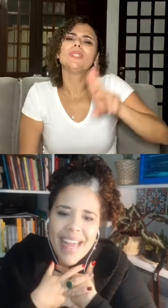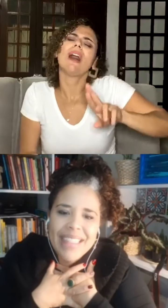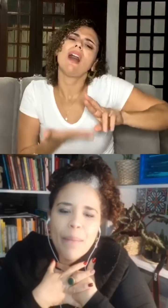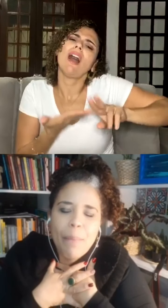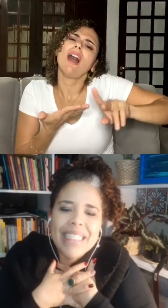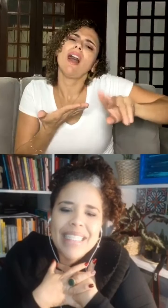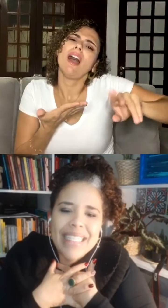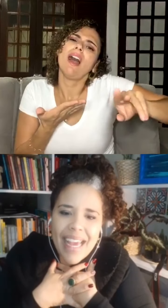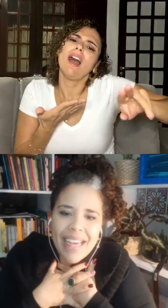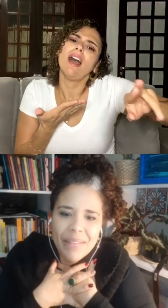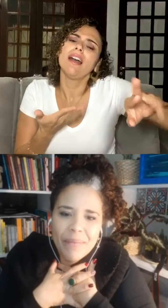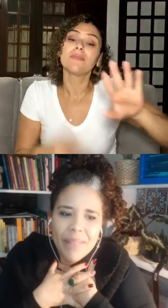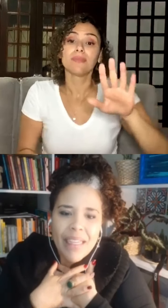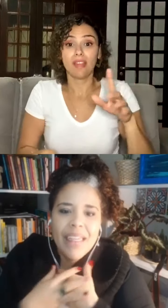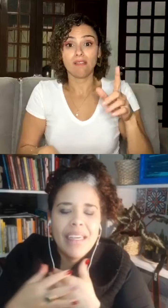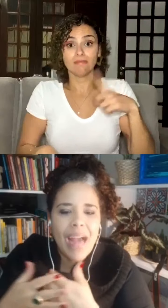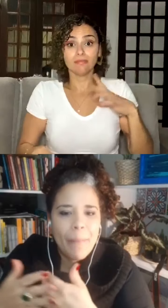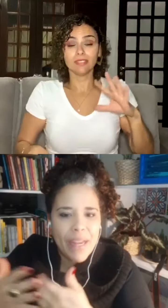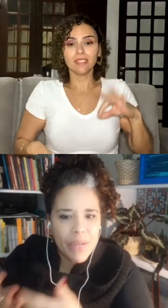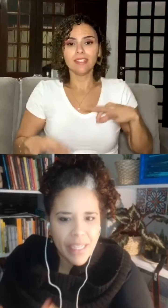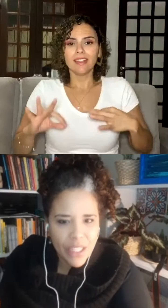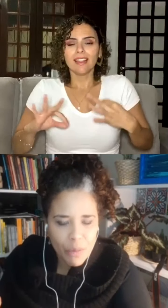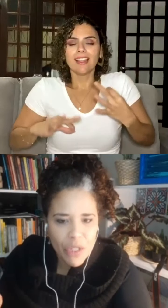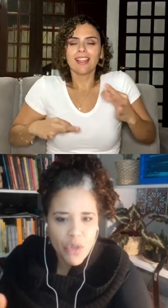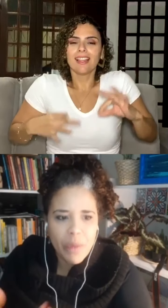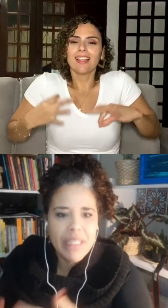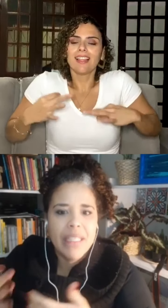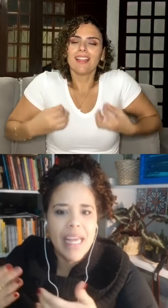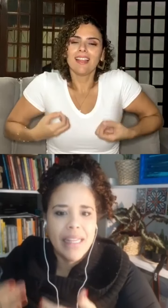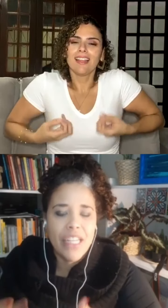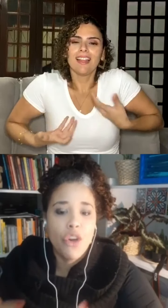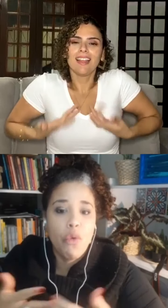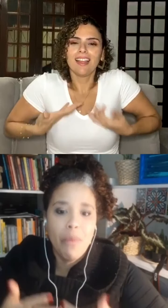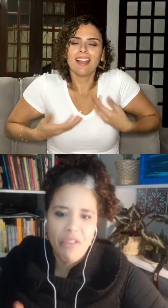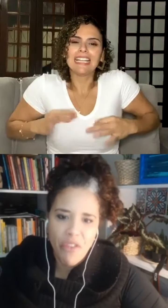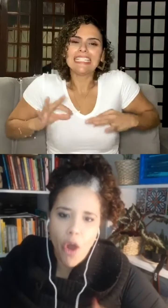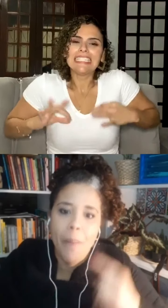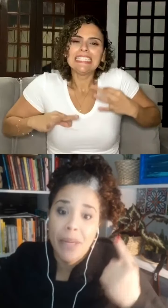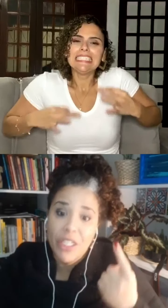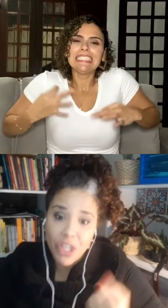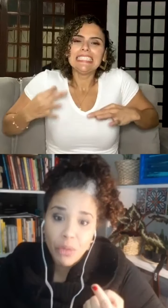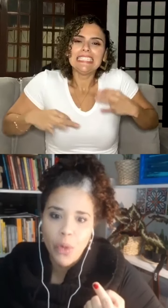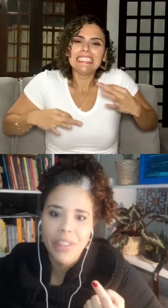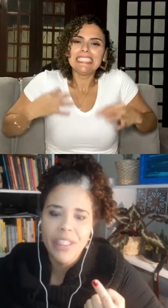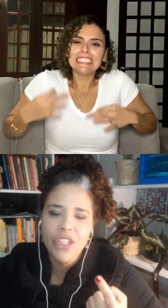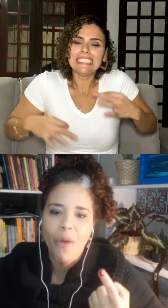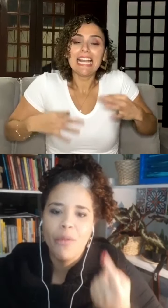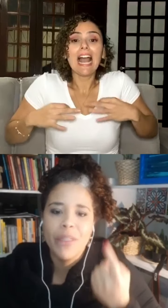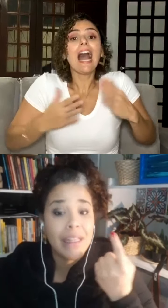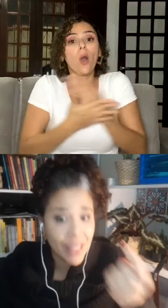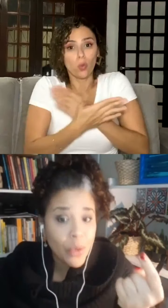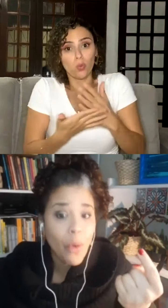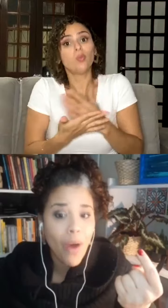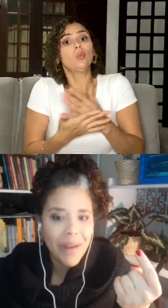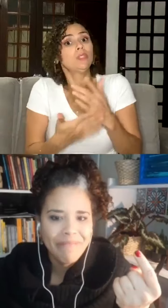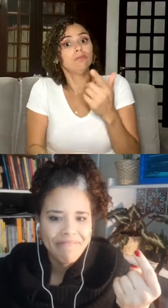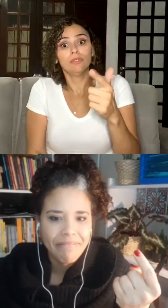Esse prazer que a maioria das pessoas sentem de alguma forma, mas não todas, algumas sentem